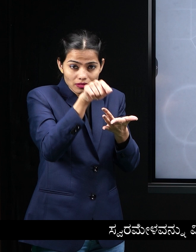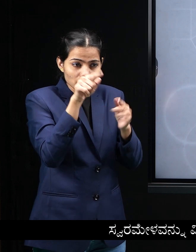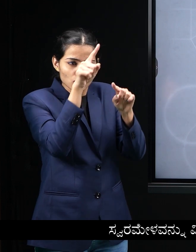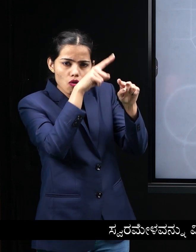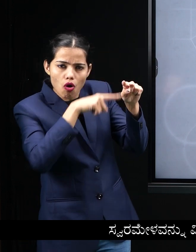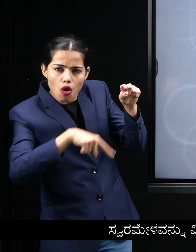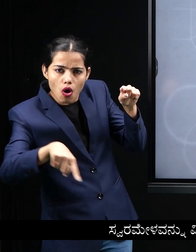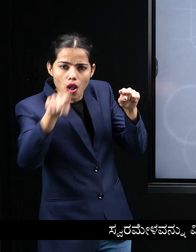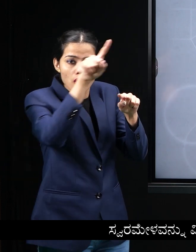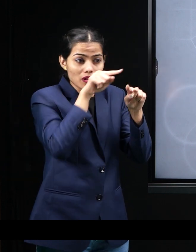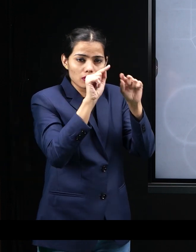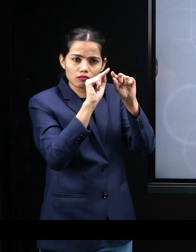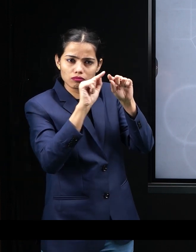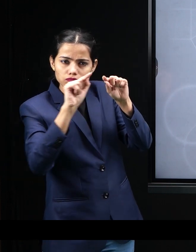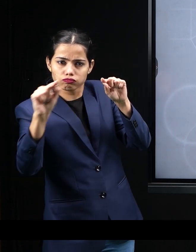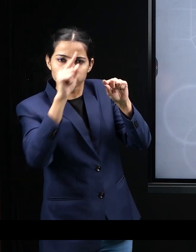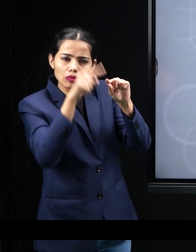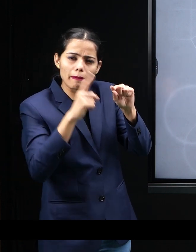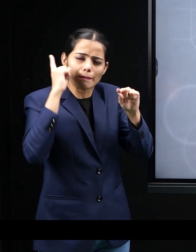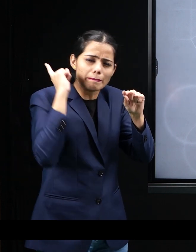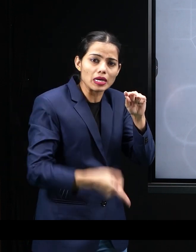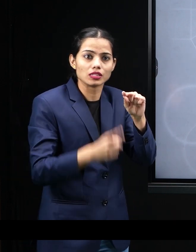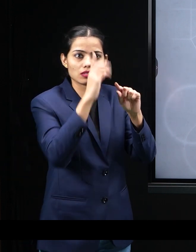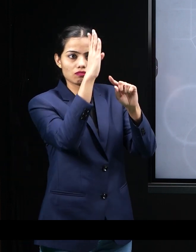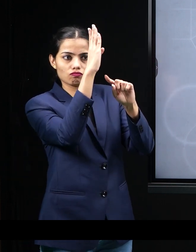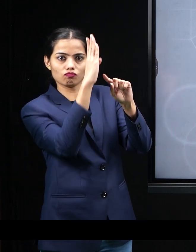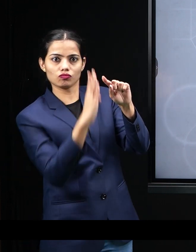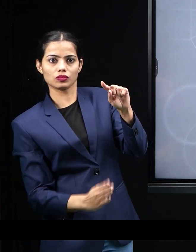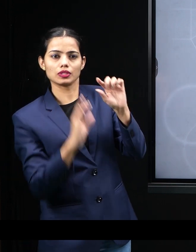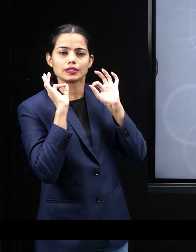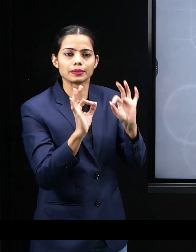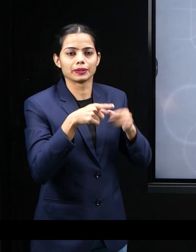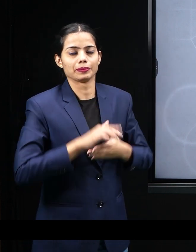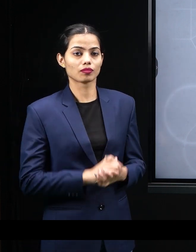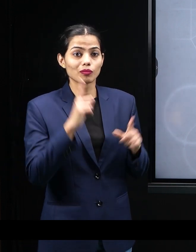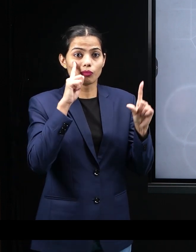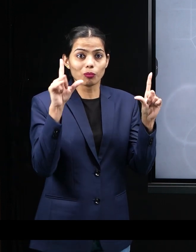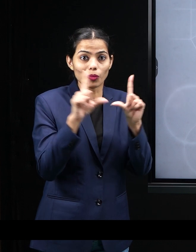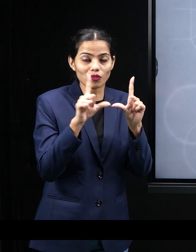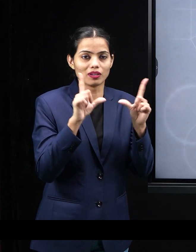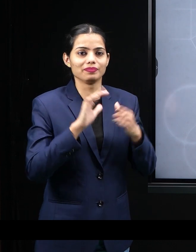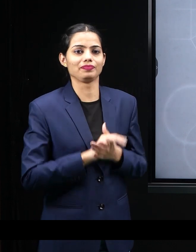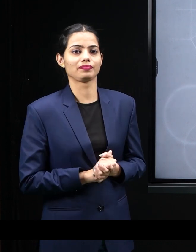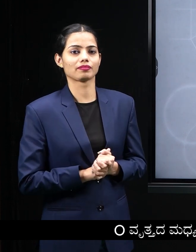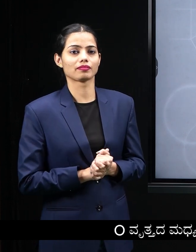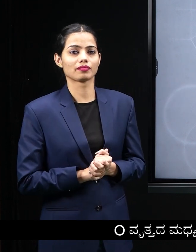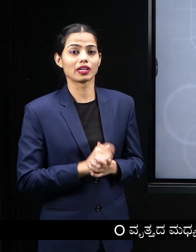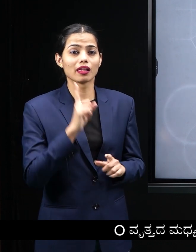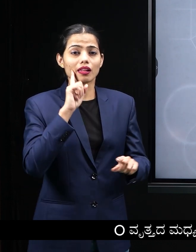ಎಳೆಯುವ ರೇಖೆಯು ಸ್ವರಮೇಳಕ್ಕೆ ಲಂಬವಾಗಿರಬೇಕು. ಪುರಾವೆ ಓ